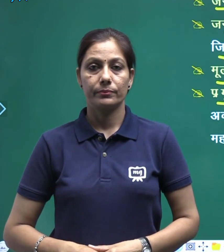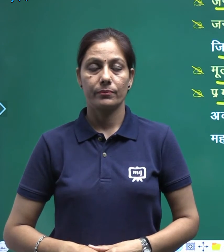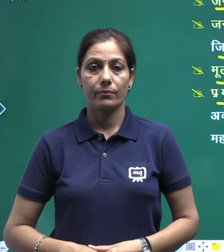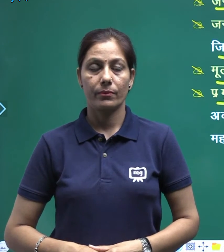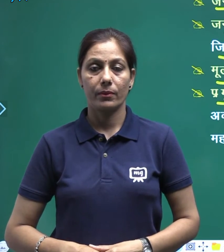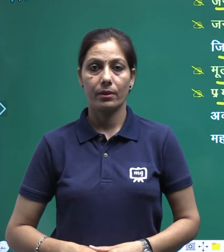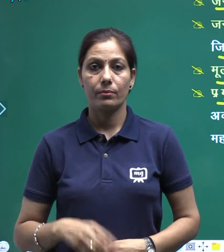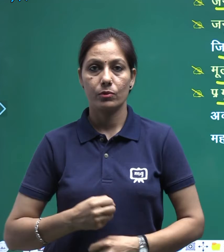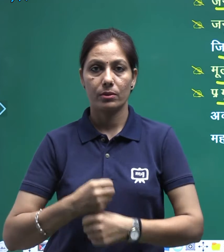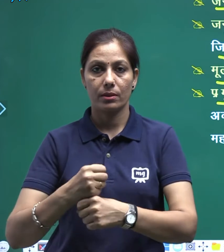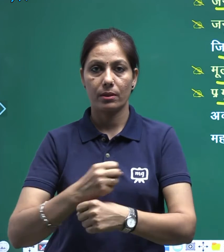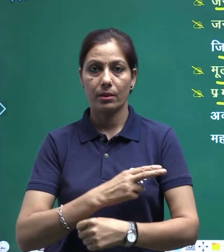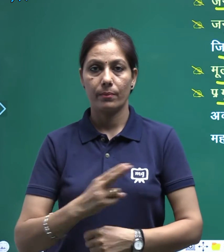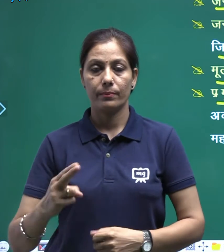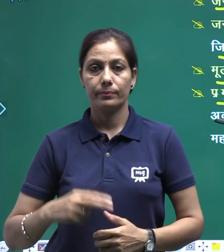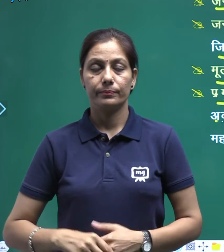साहित्य अकादमी सम्मान,